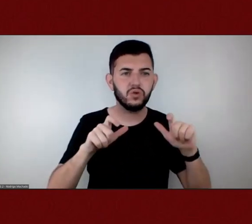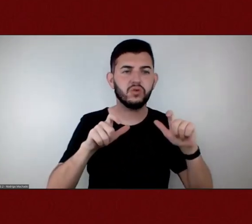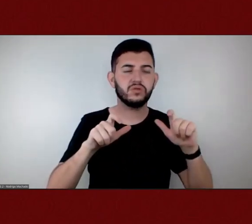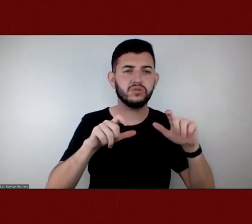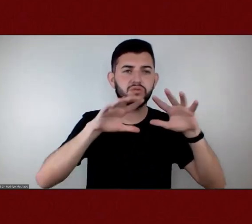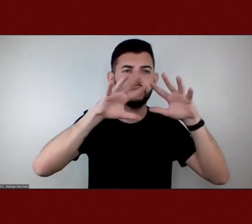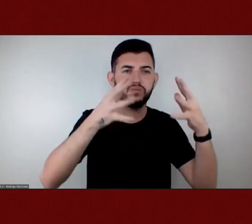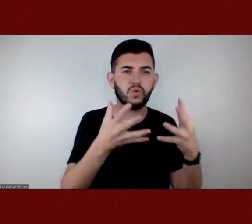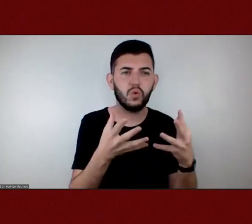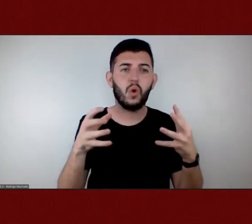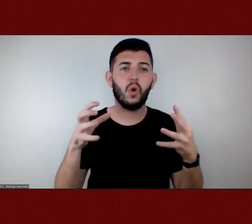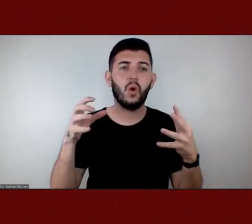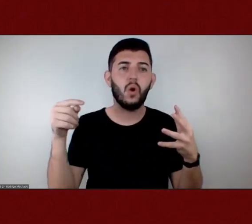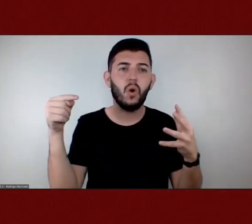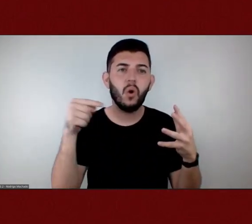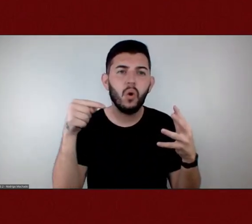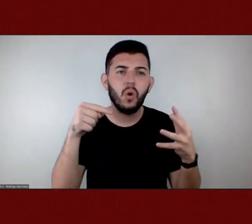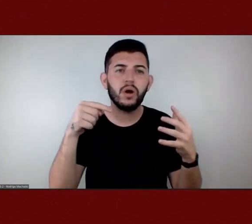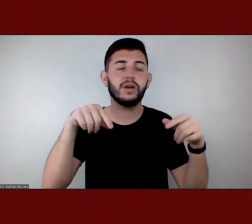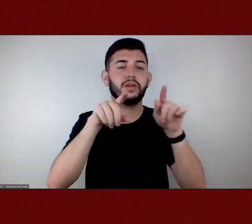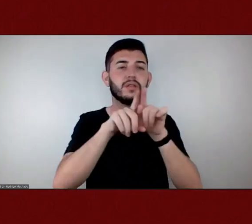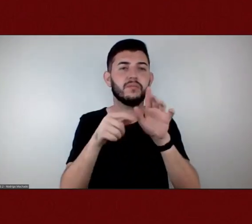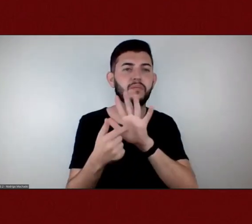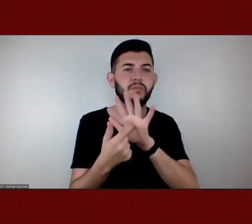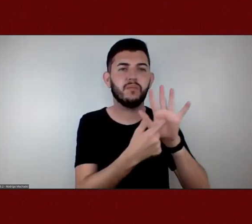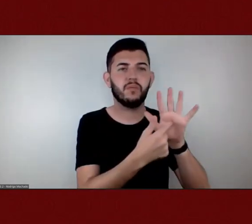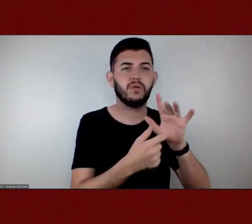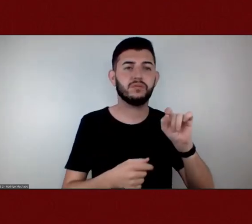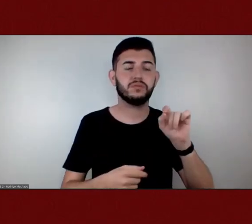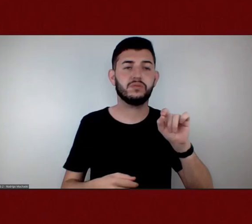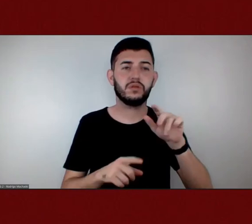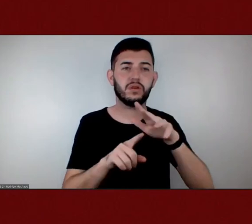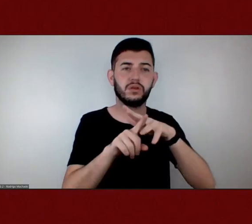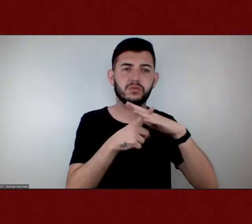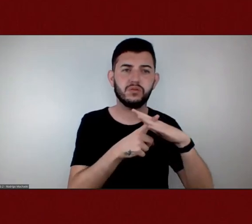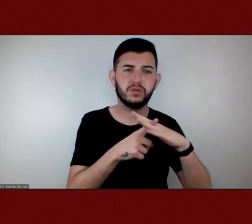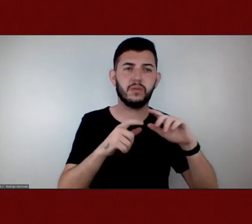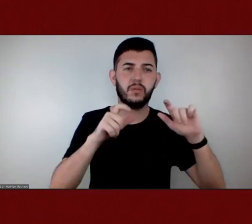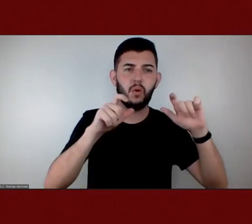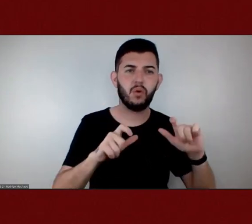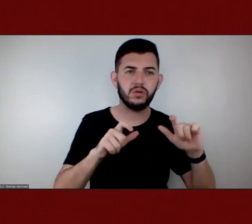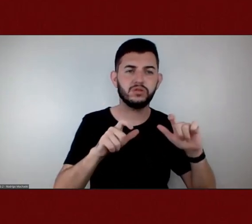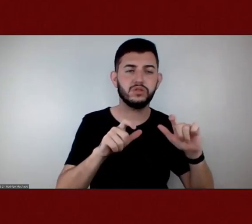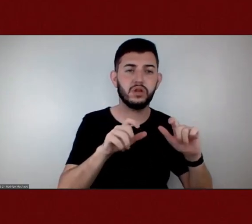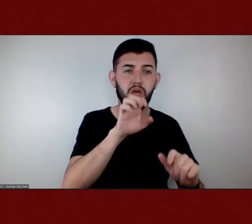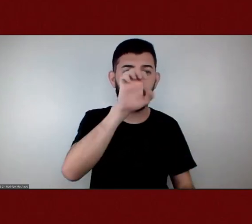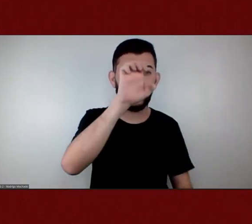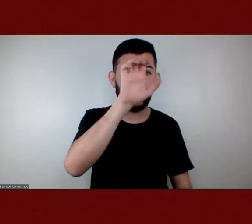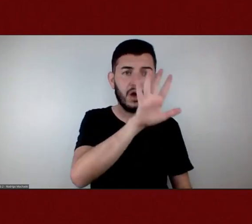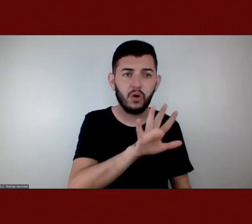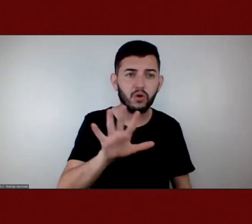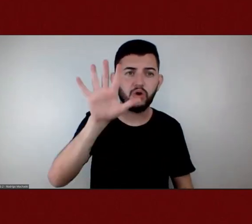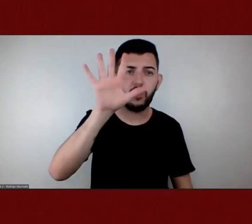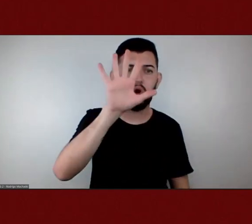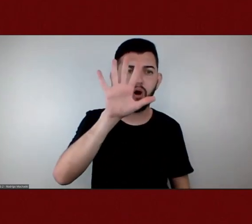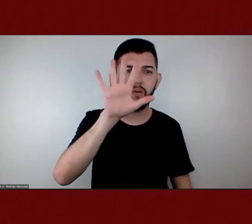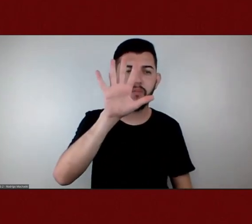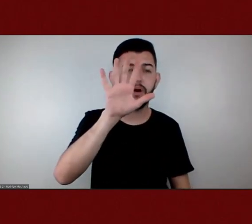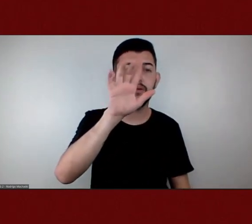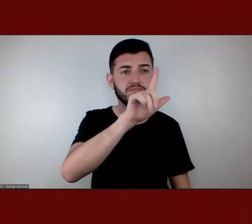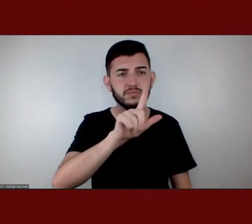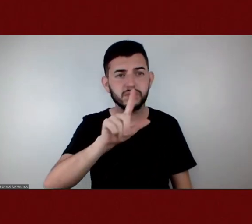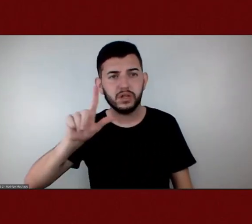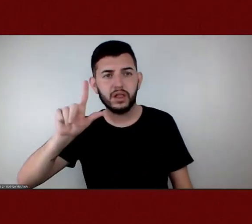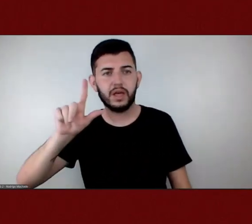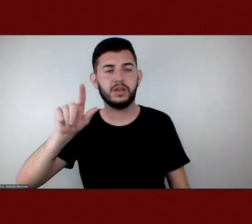construção do campo socialista na Europa do Leste, uma modalidade de revolução